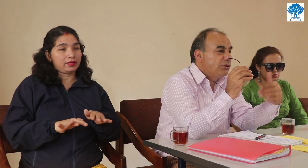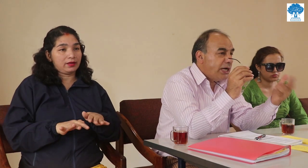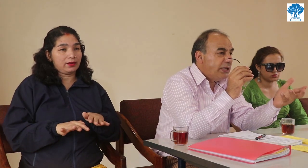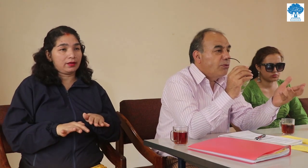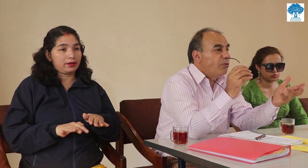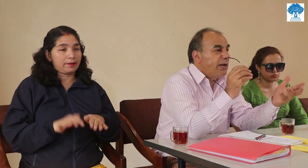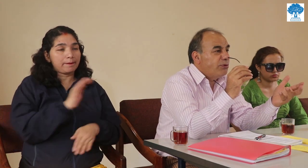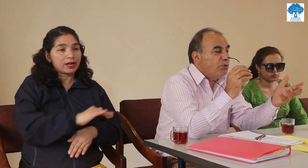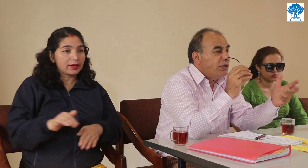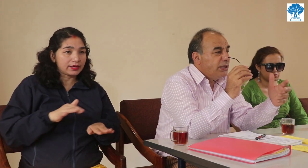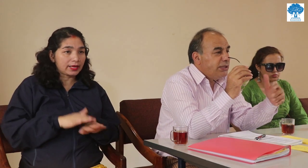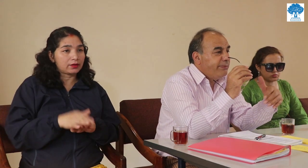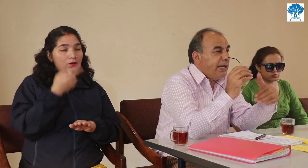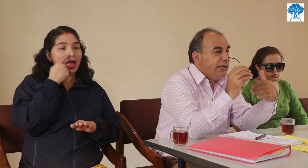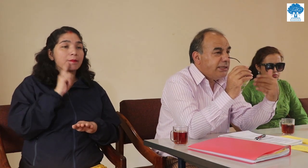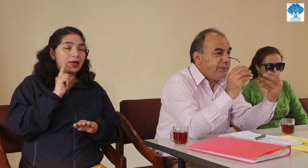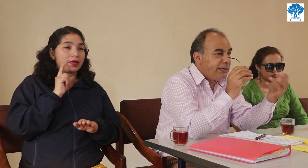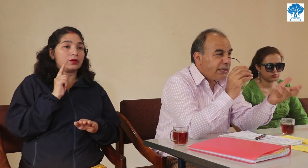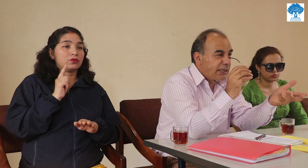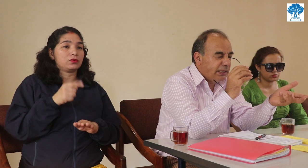न्युनेटल चाइल्ड हेल्थको प्रोग्रामहरू